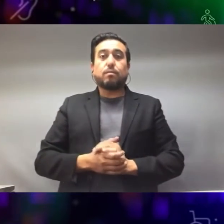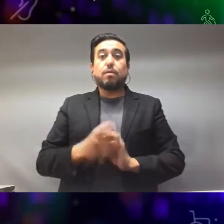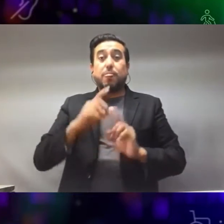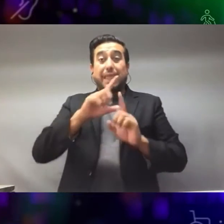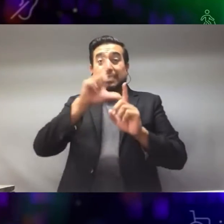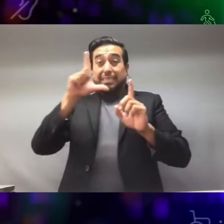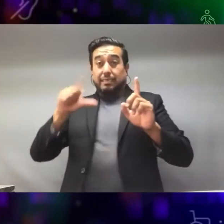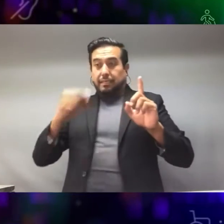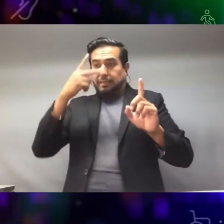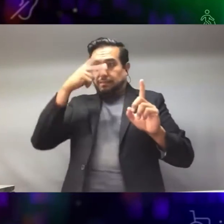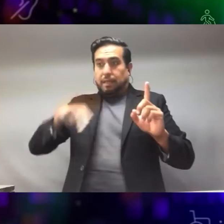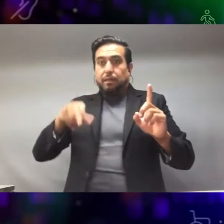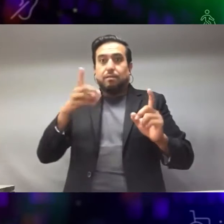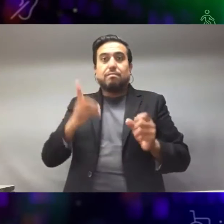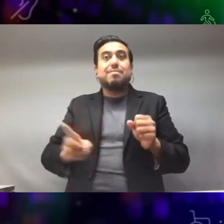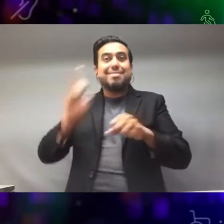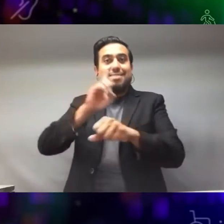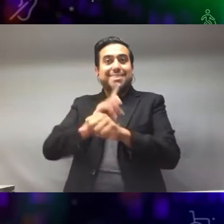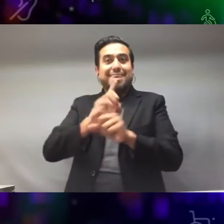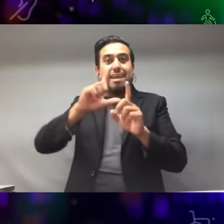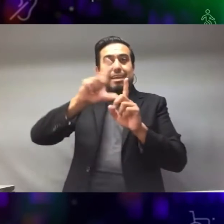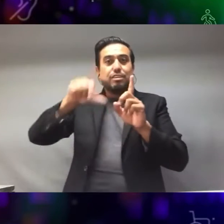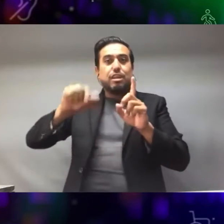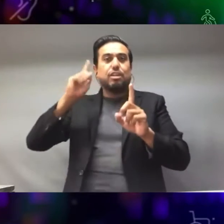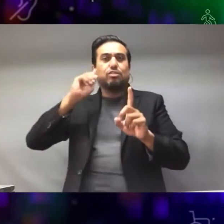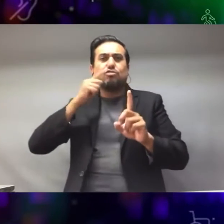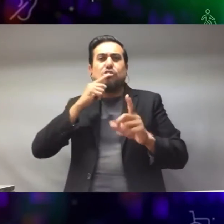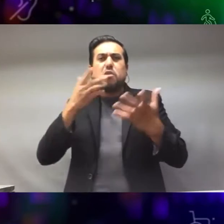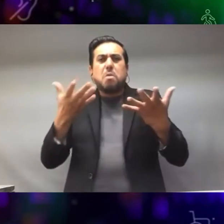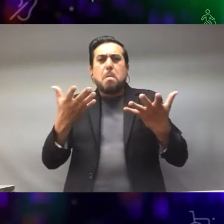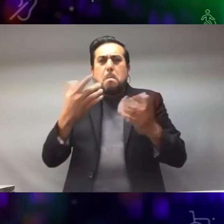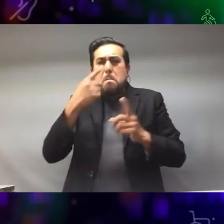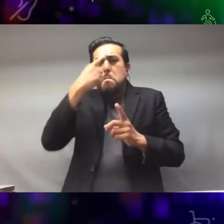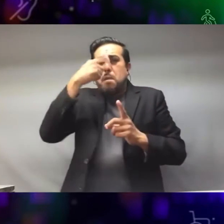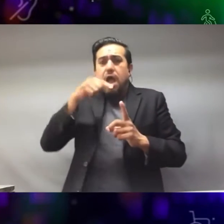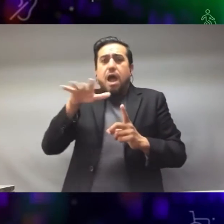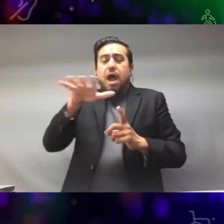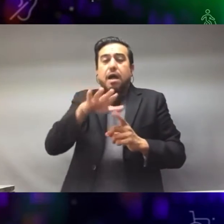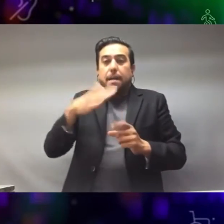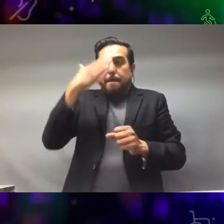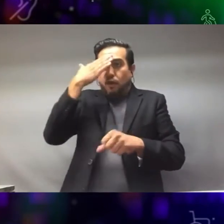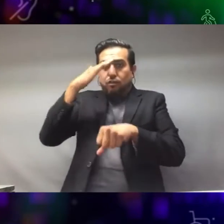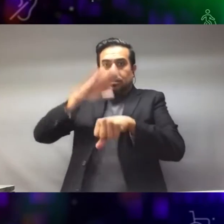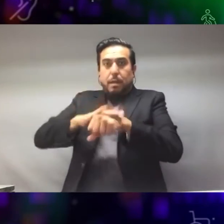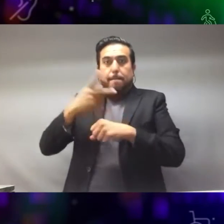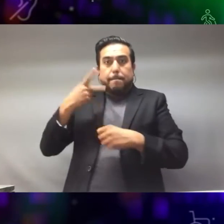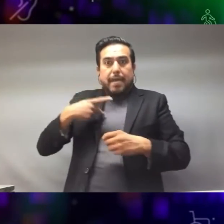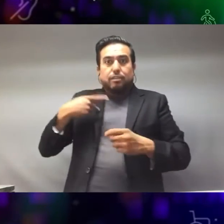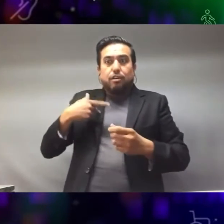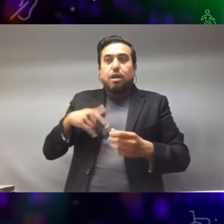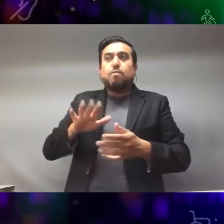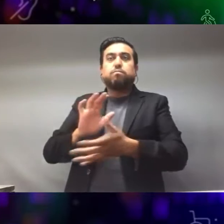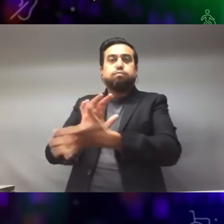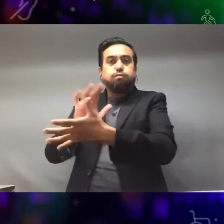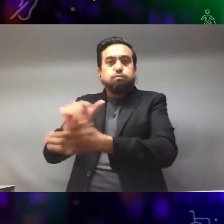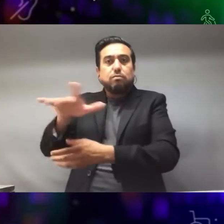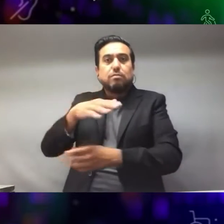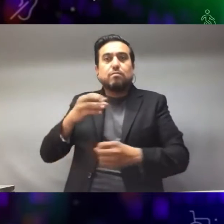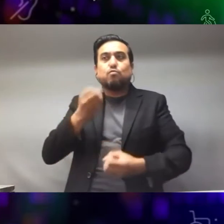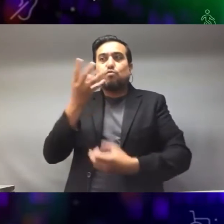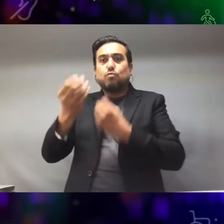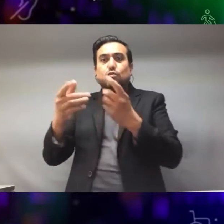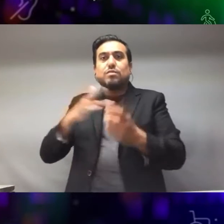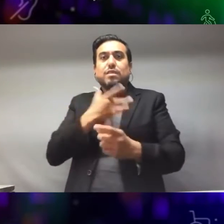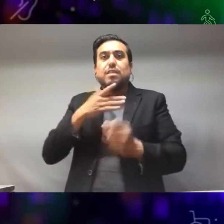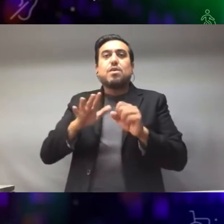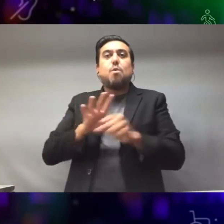forma de comunicación. Por eso se celebra en México el Día Nacional del Sordo, con el propósito de concientizar a la población